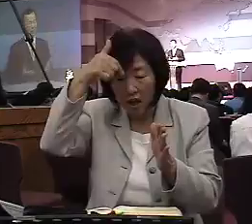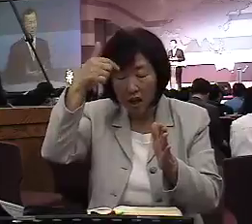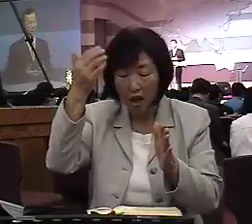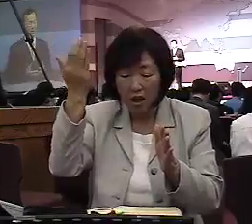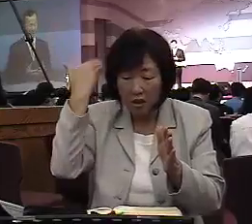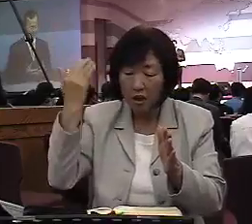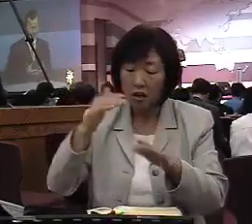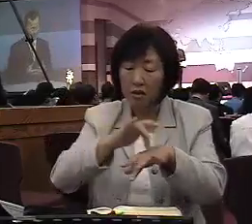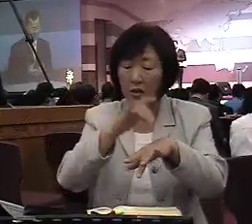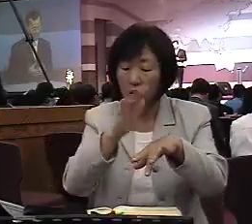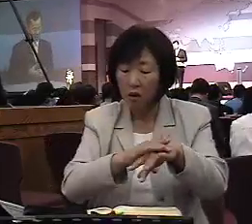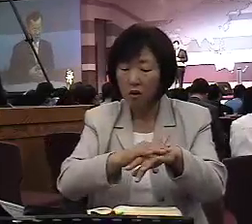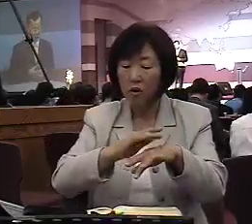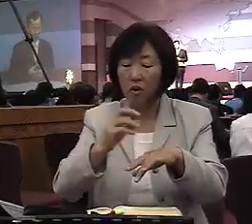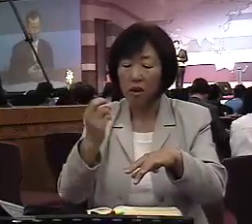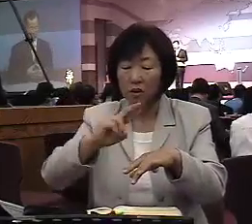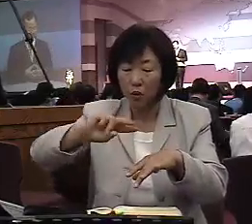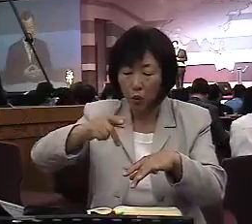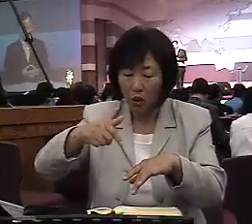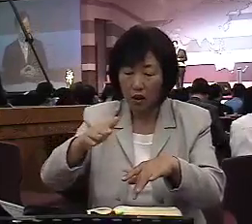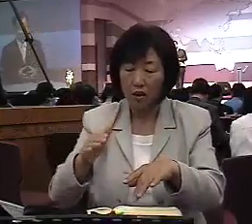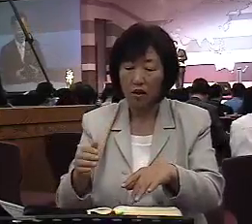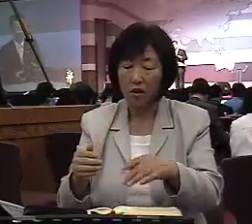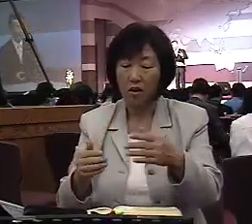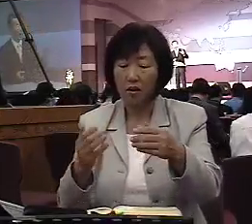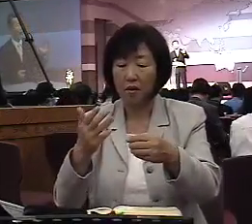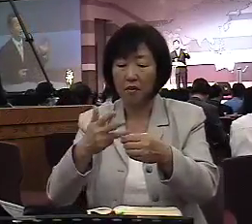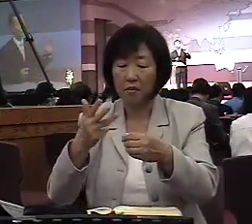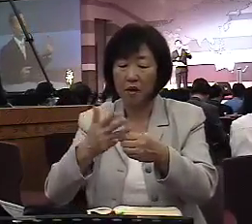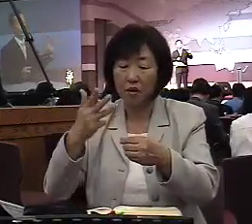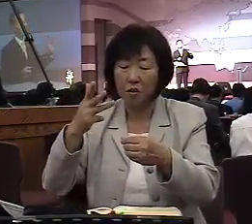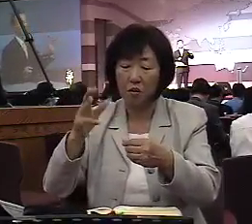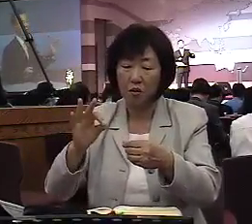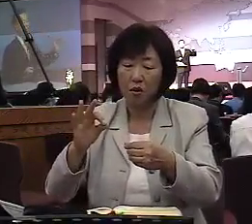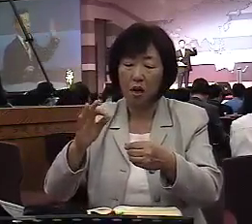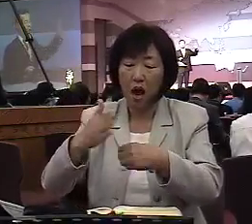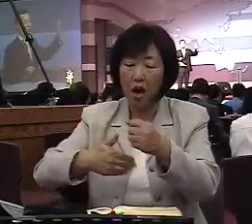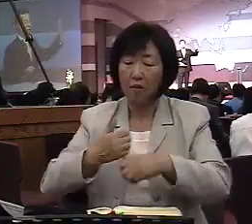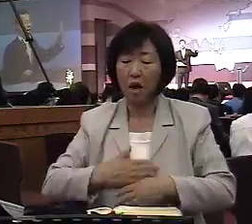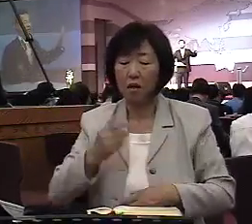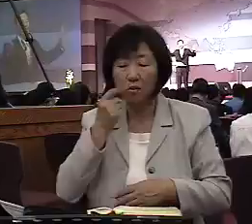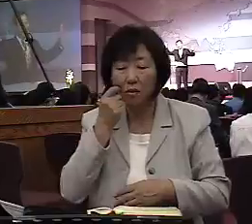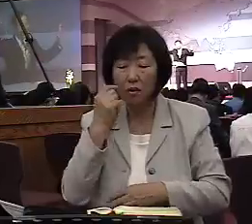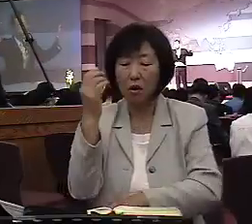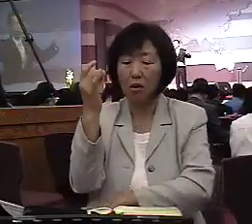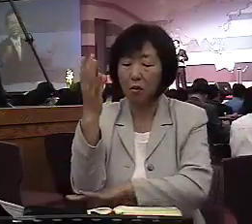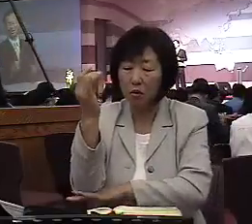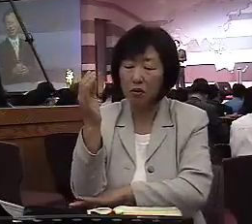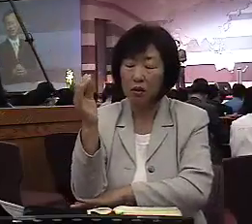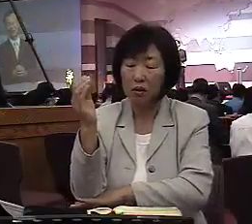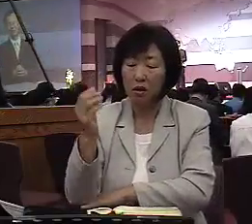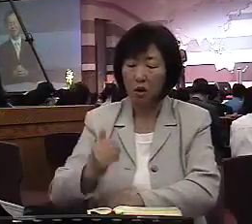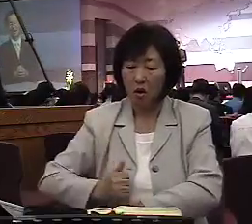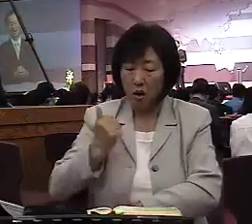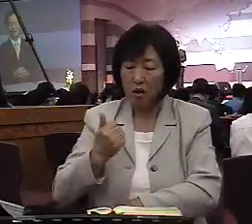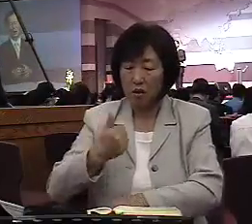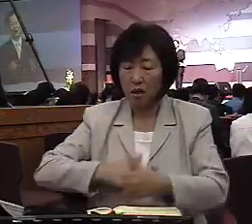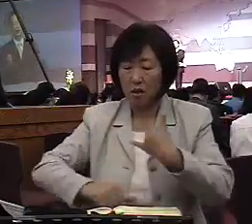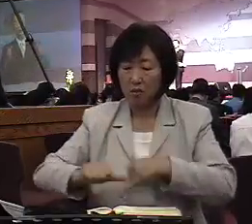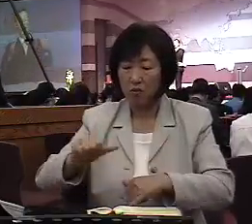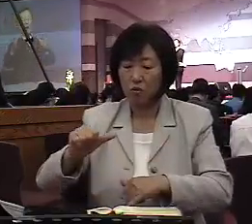보입니다. 8절 말씀을 보니까 그들이 하나님을 알지 못하였을 때는 본질상 진노의